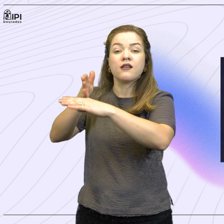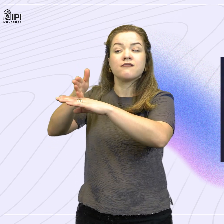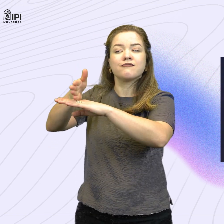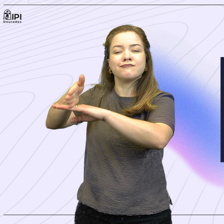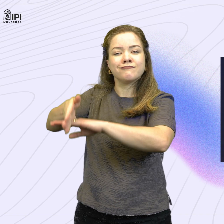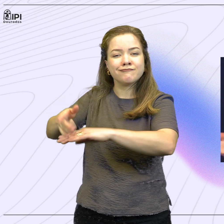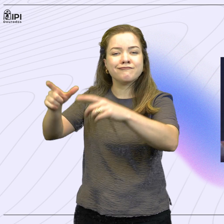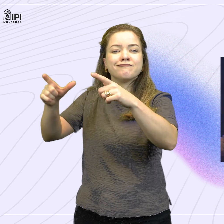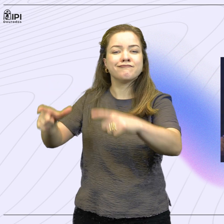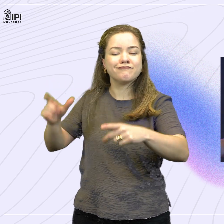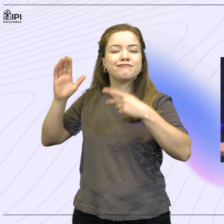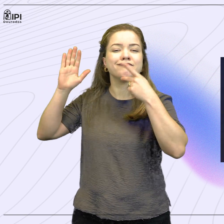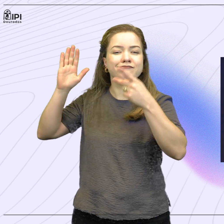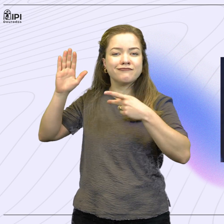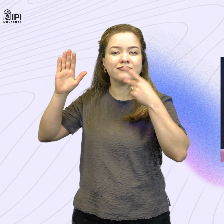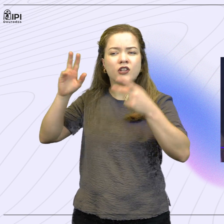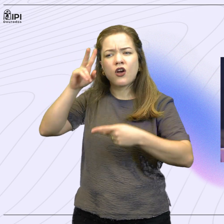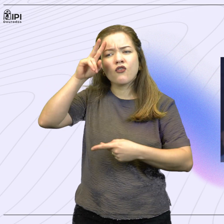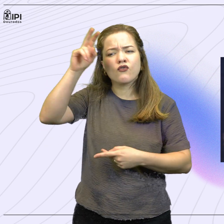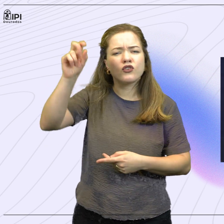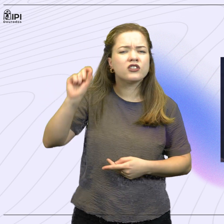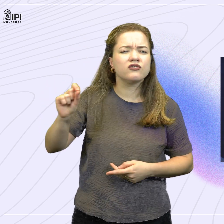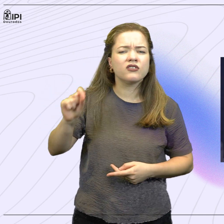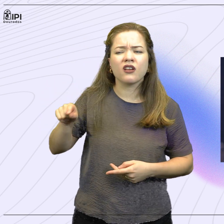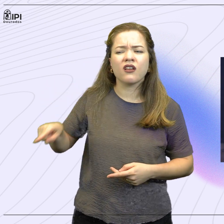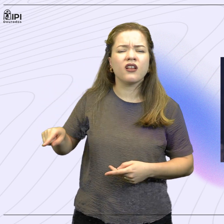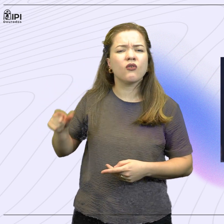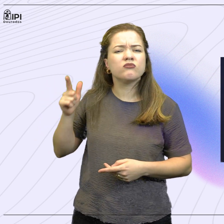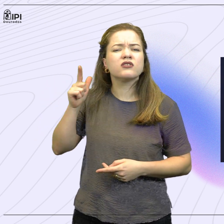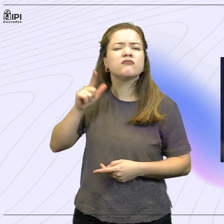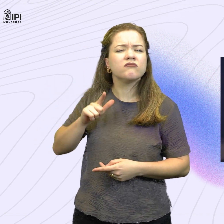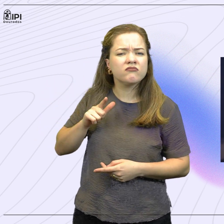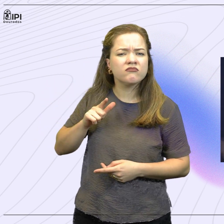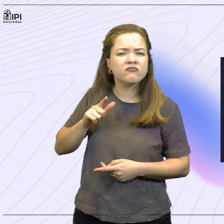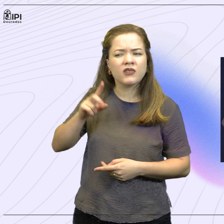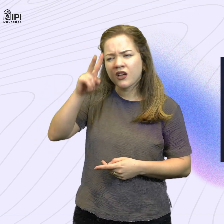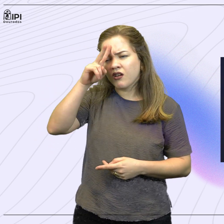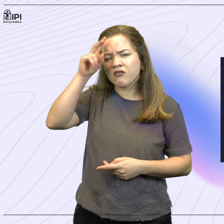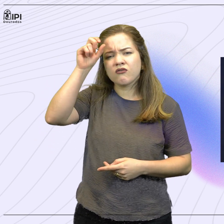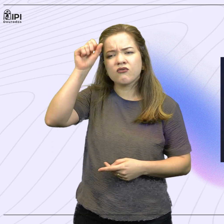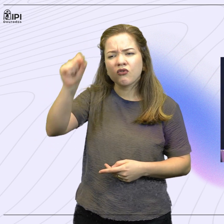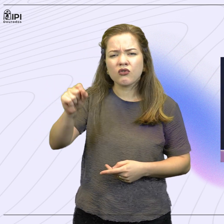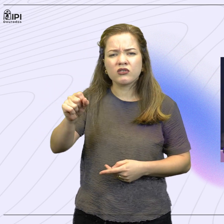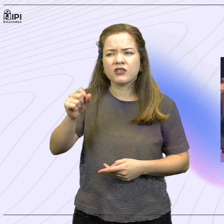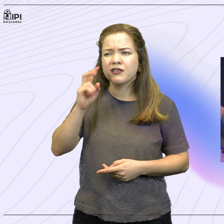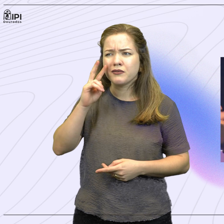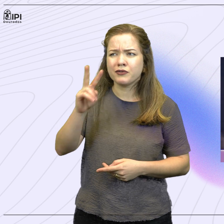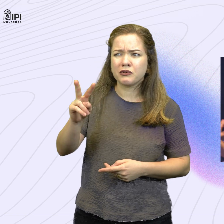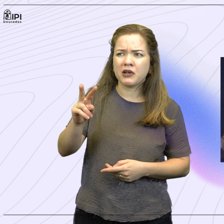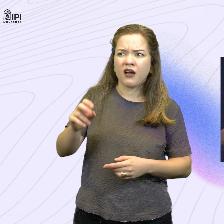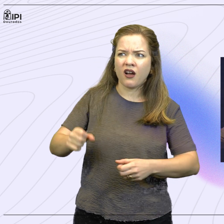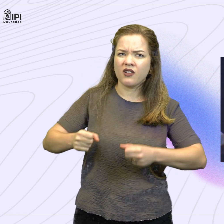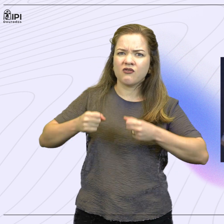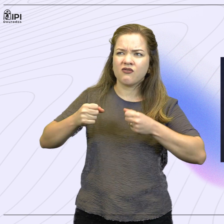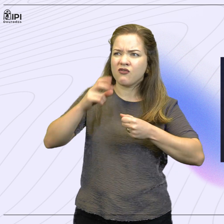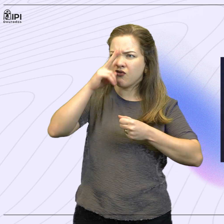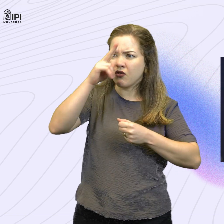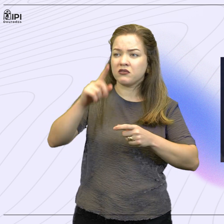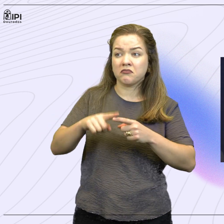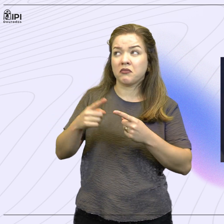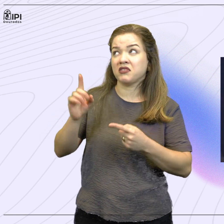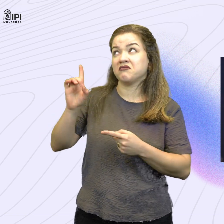entra na terra prometida. Com a força de quem que ele suportou tudo isso? Com a força de quem que ele viu que aqueles homens eram fortes, vai falar que Deus nos daria, nós